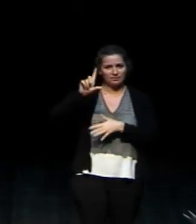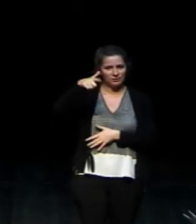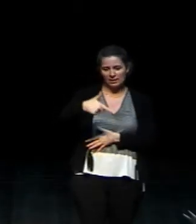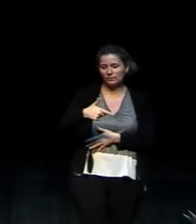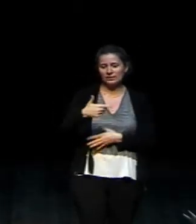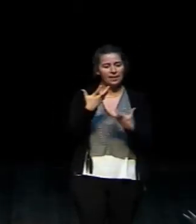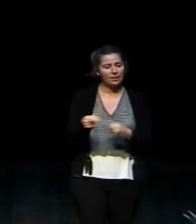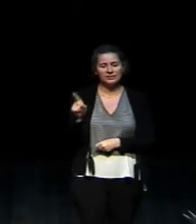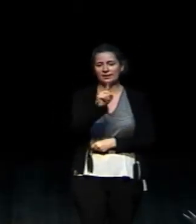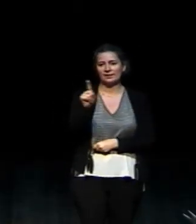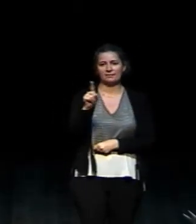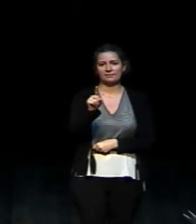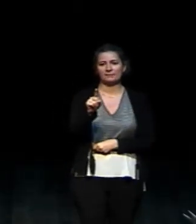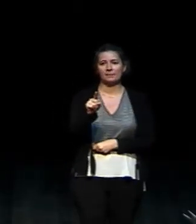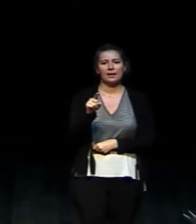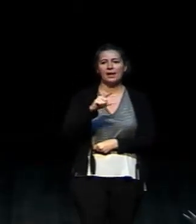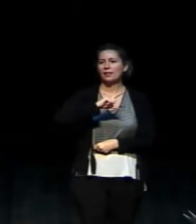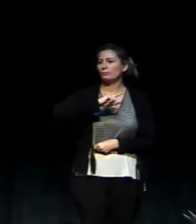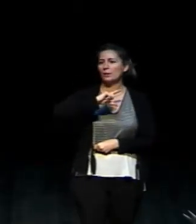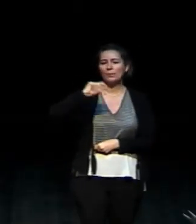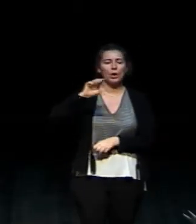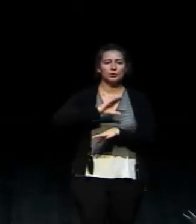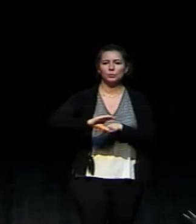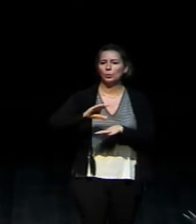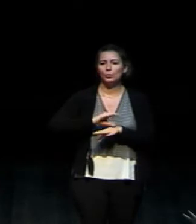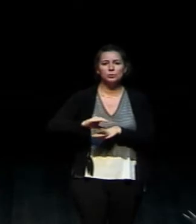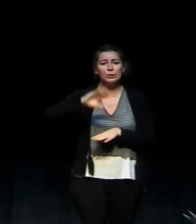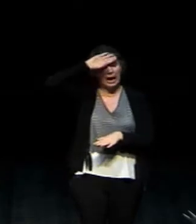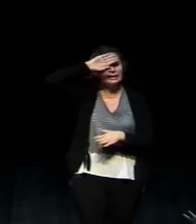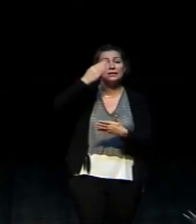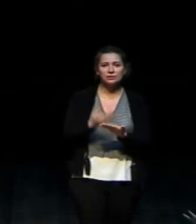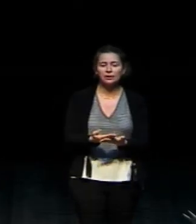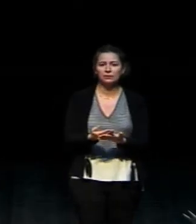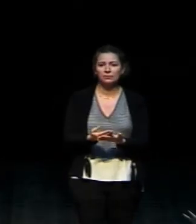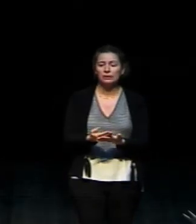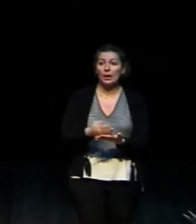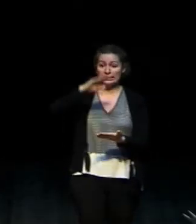retirar a escrita nesse processo é algo que é necessário. Então, o curso,